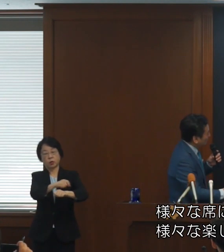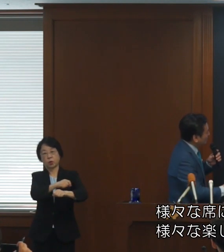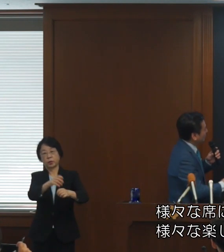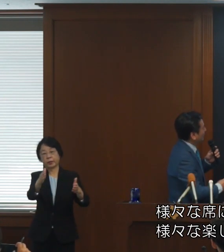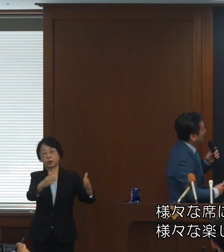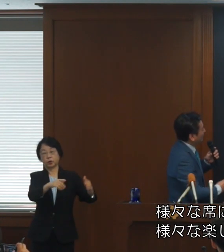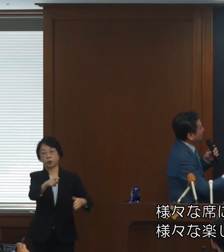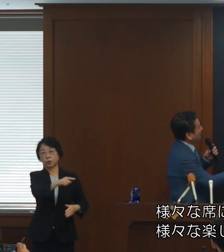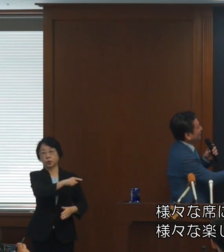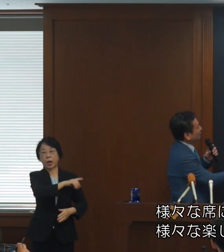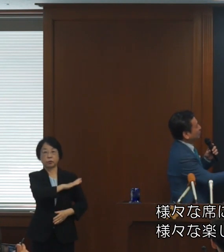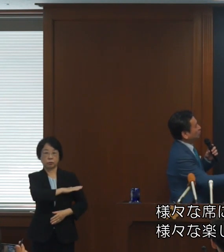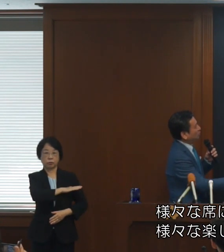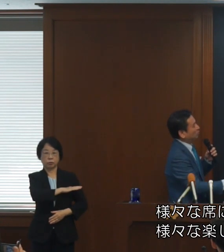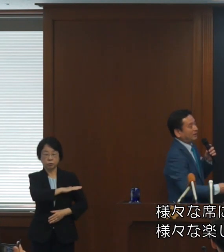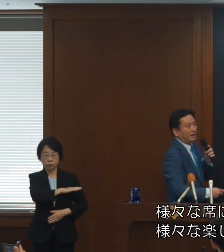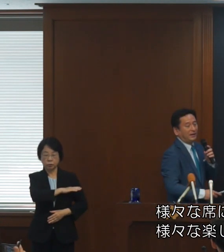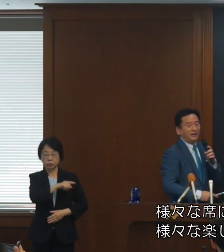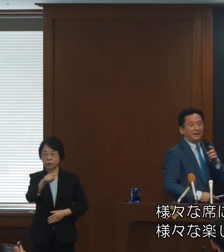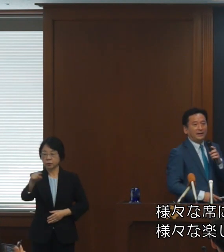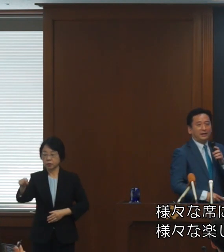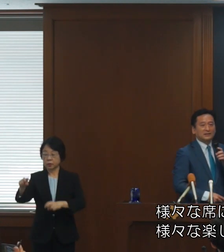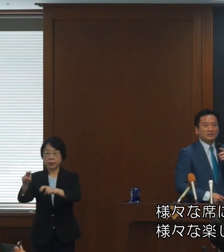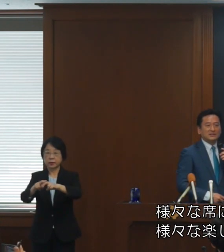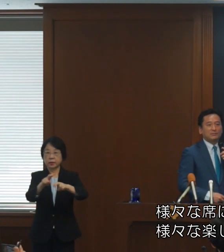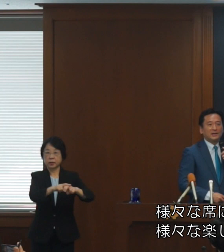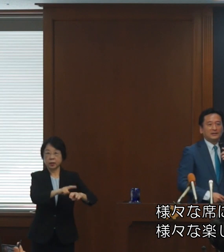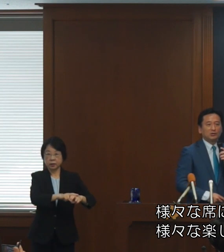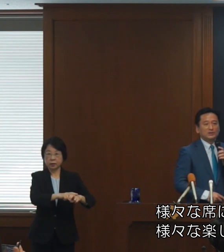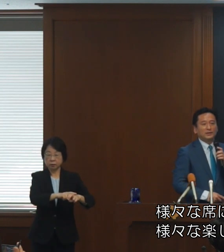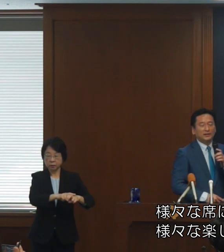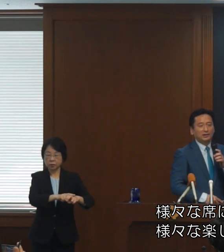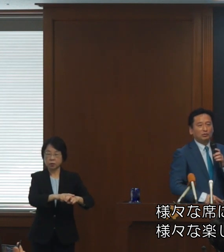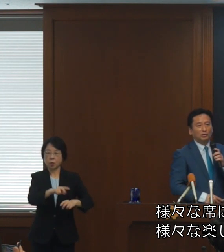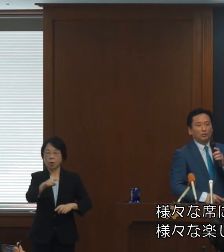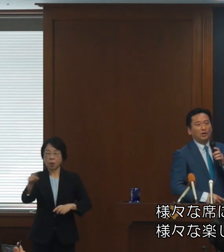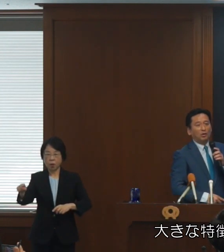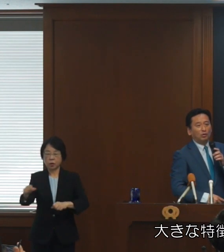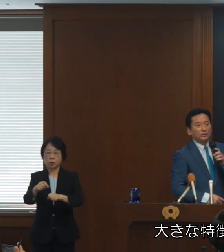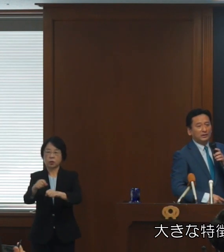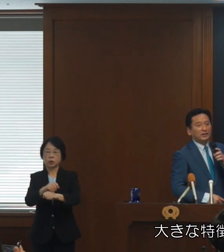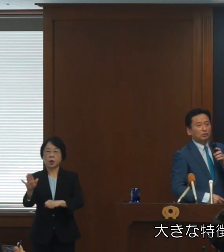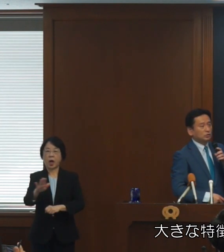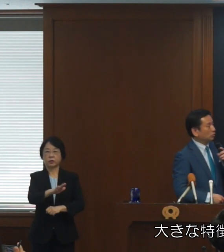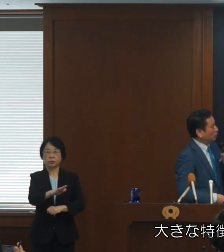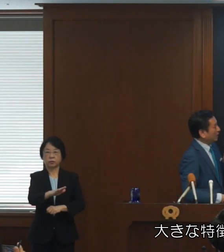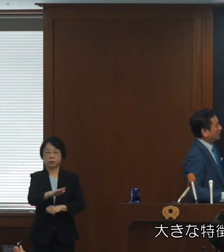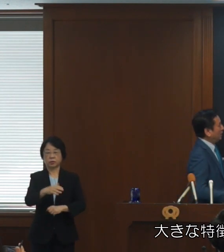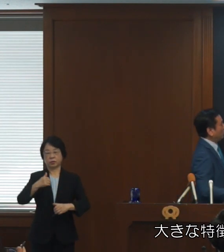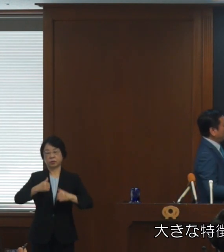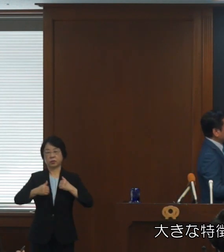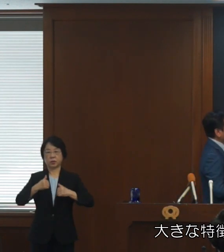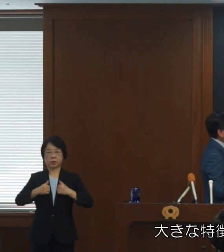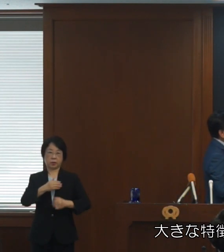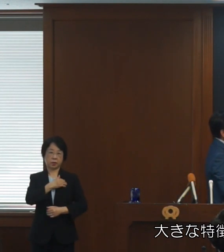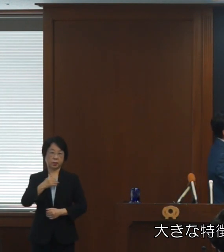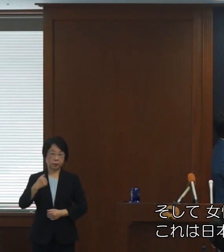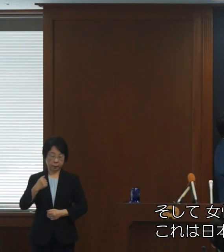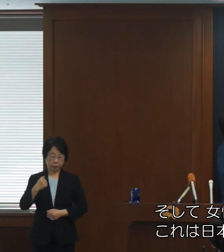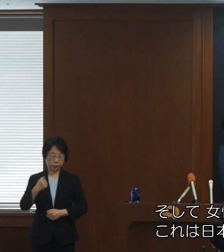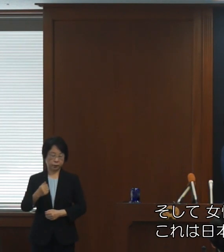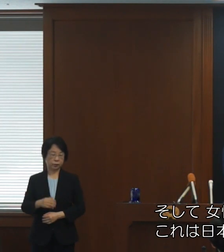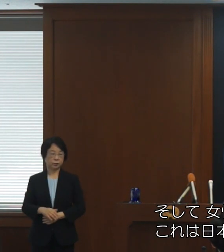様々な席に触ることによって様々な楽しみができることも大きな特徴となっております